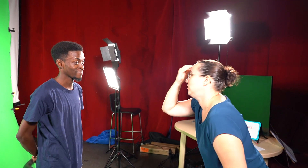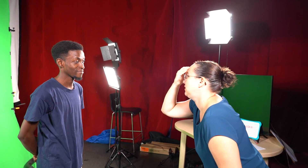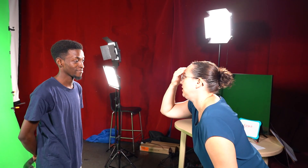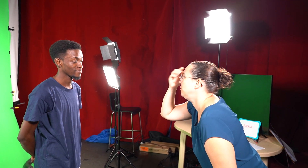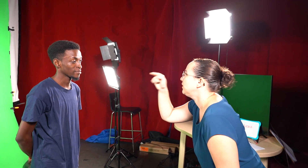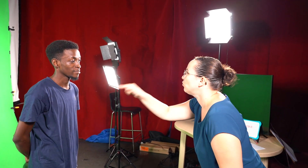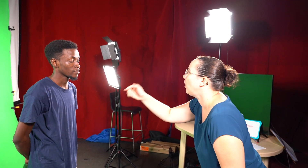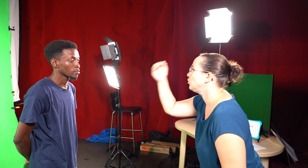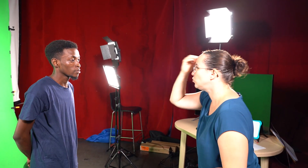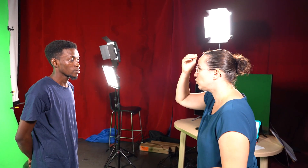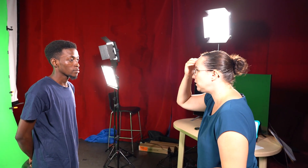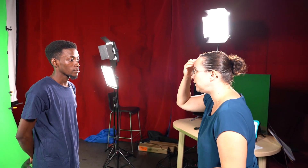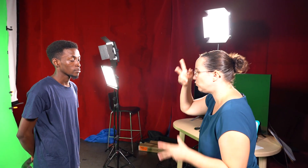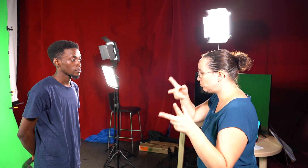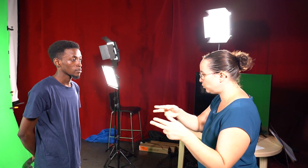parle d'esprit, de prière, donc déjà il faut